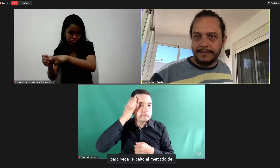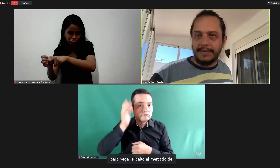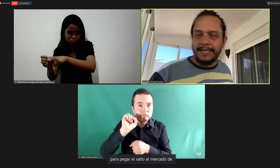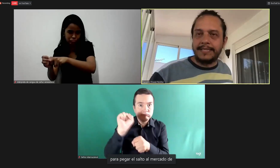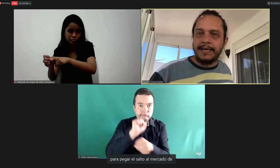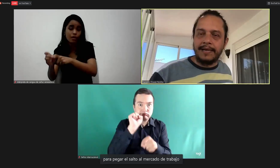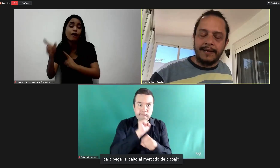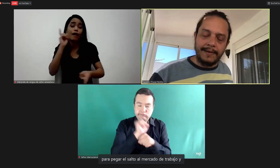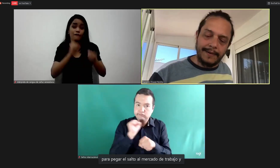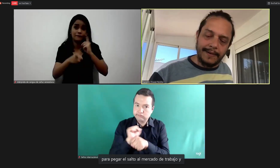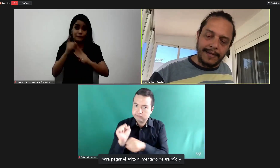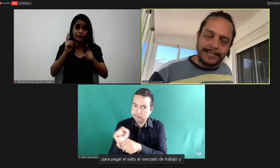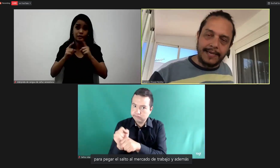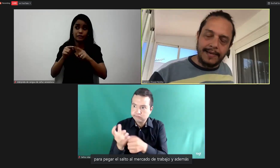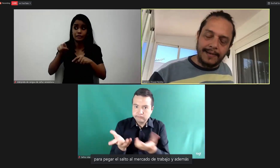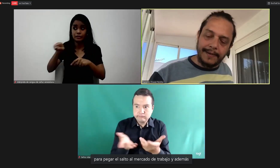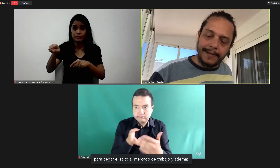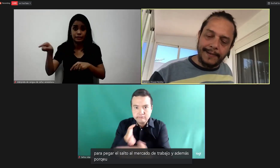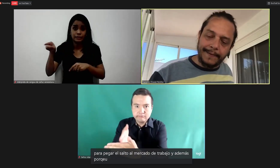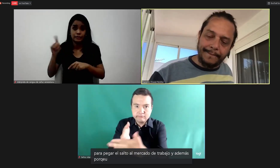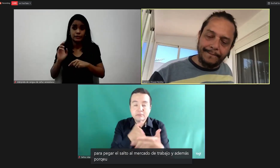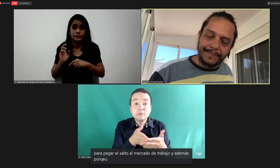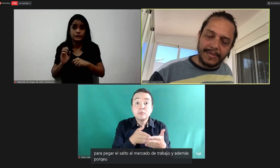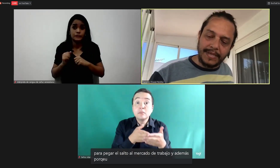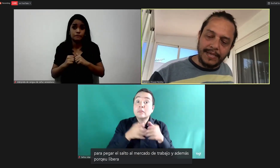libera esa